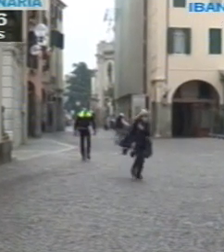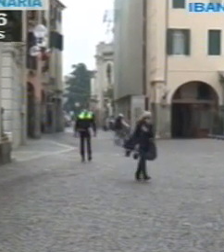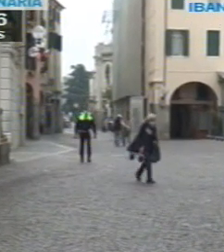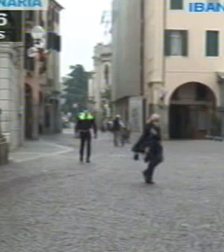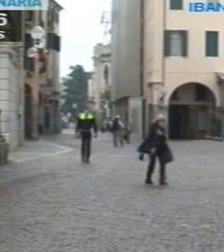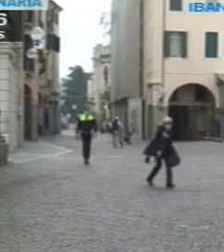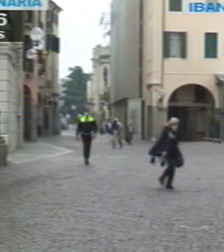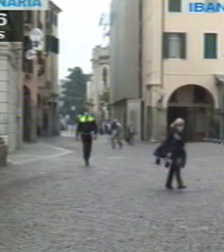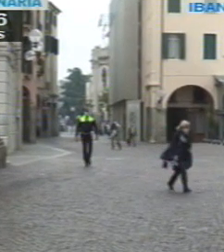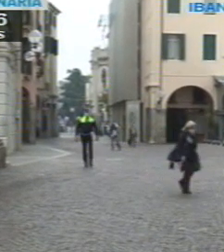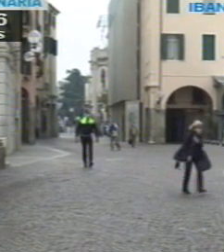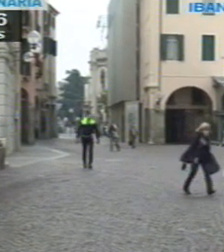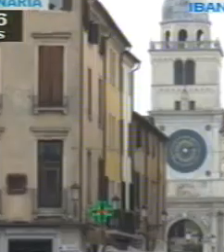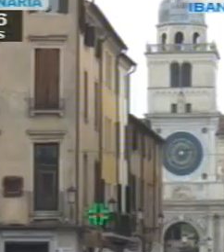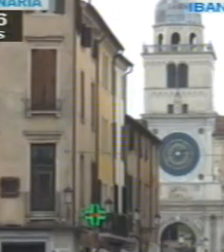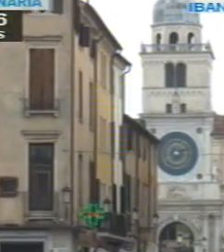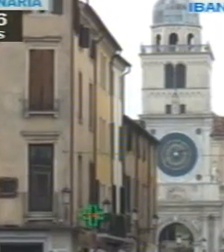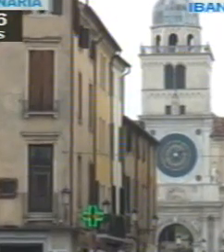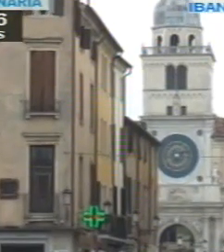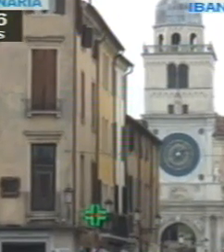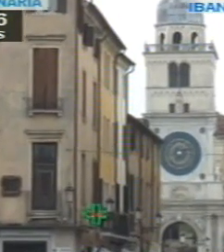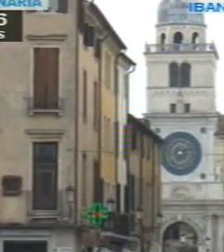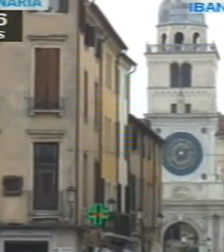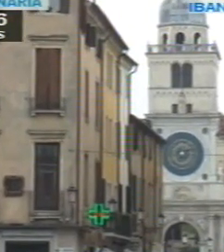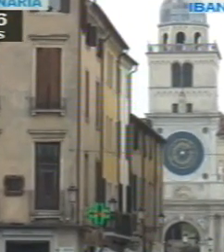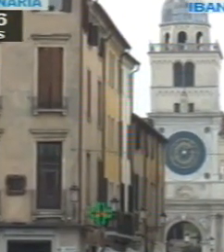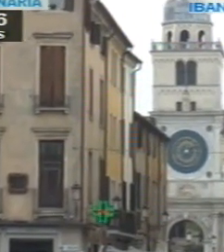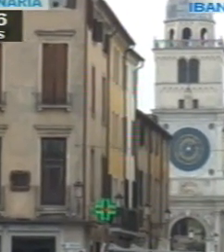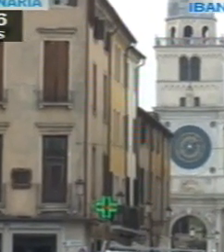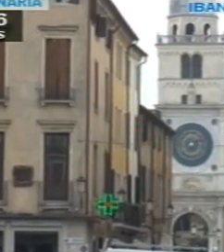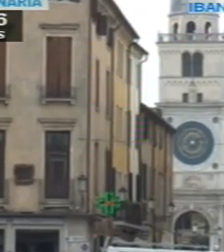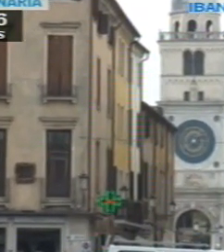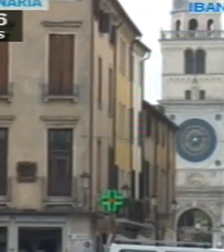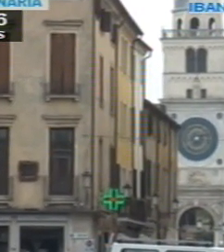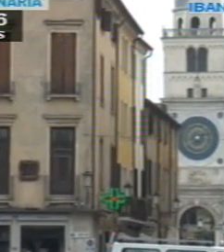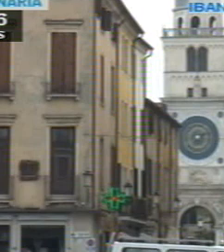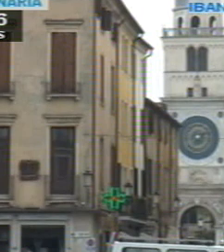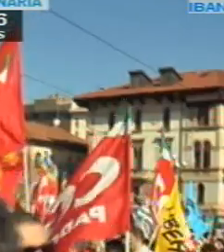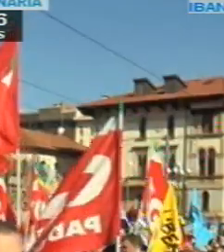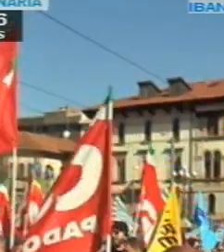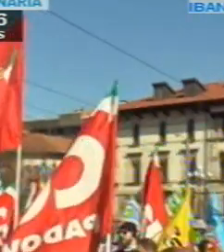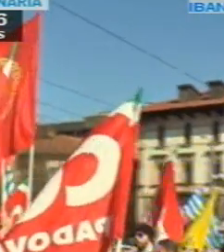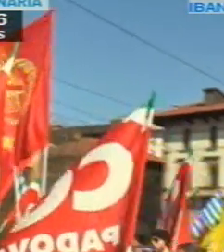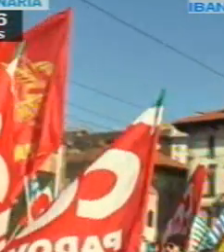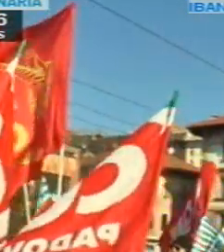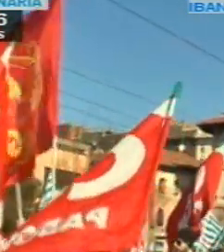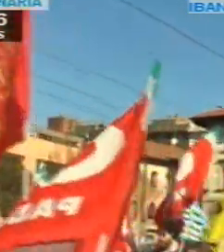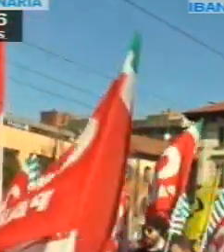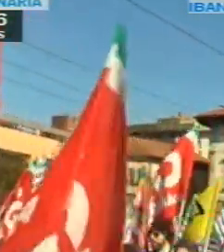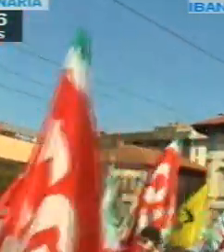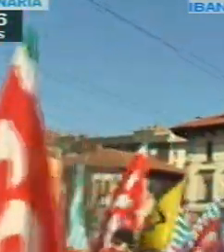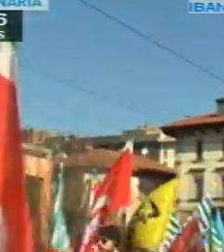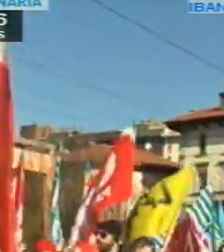del volontariato per il 2020. Qui in queste ore si doveva celebrare la festa nazionale del 1° maggio, una piazza di